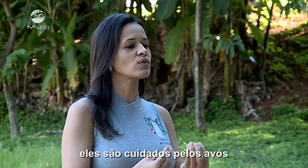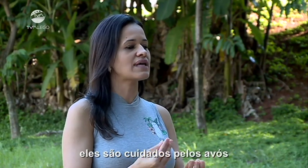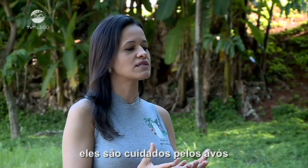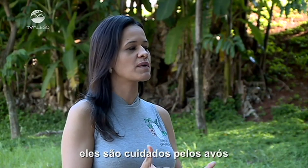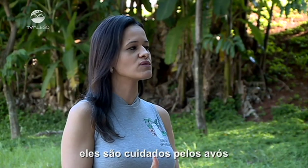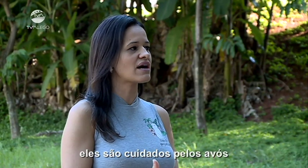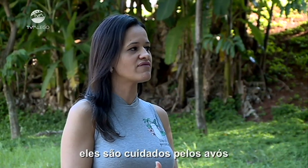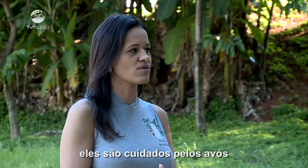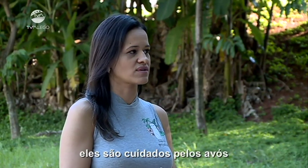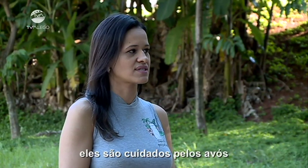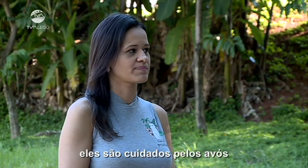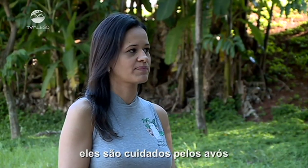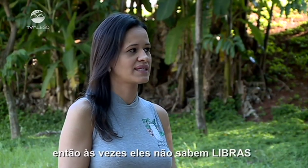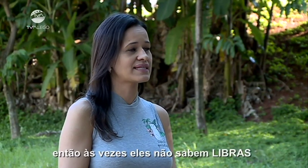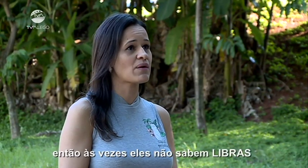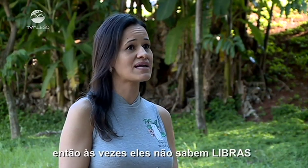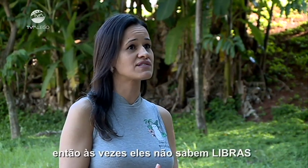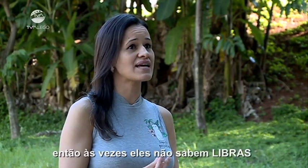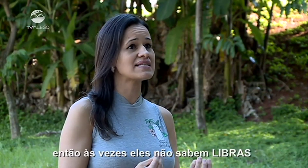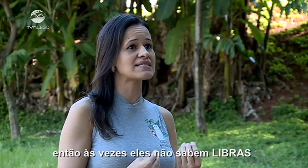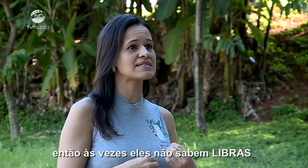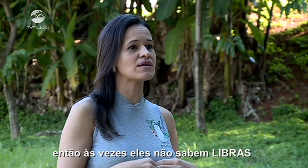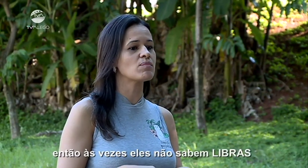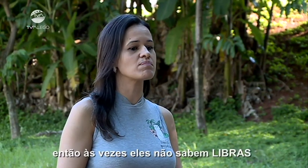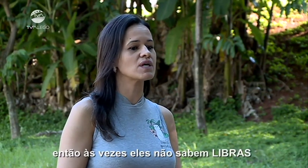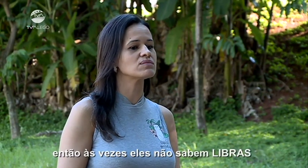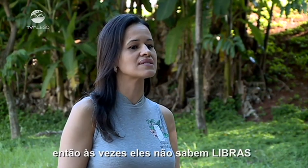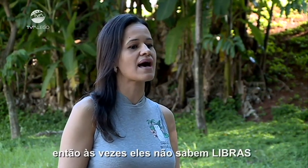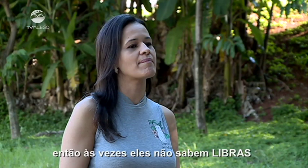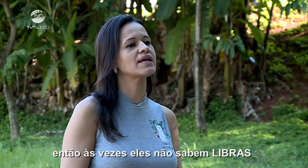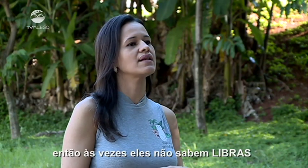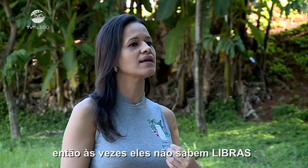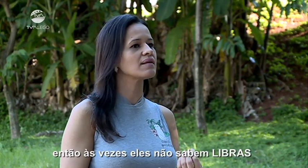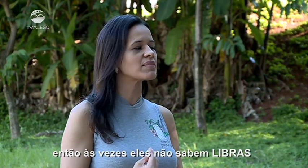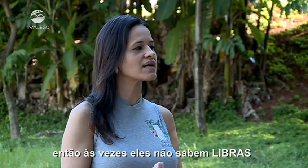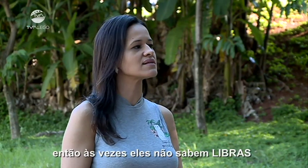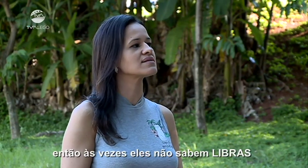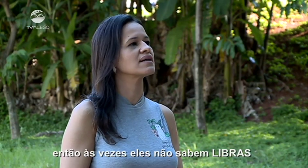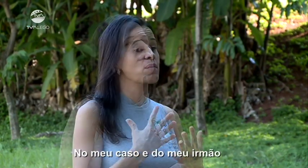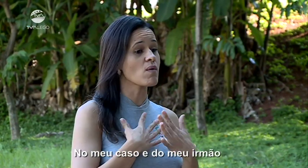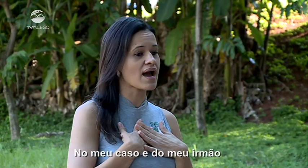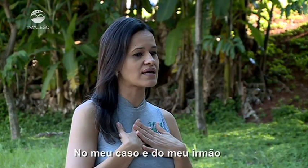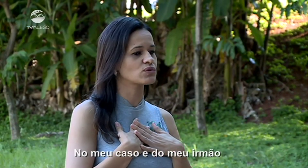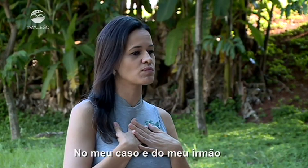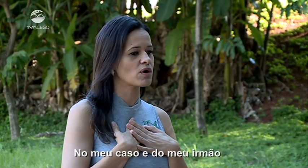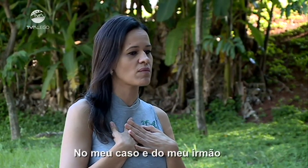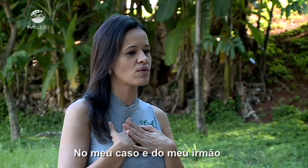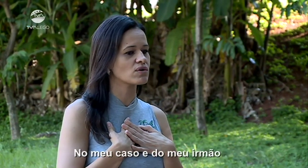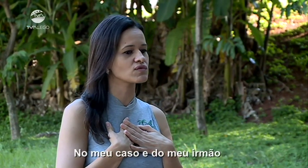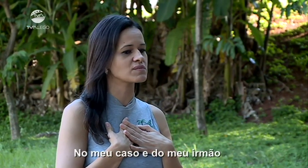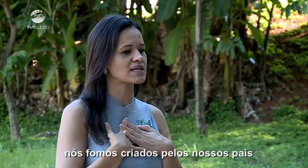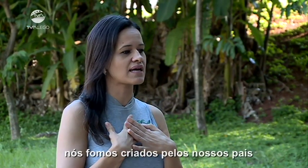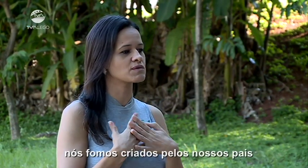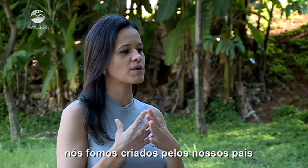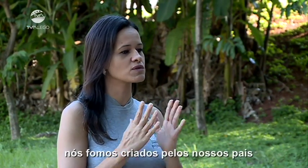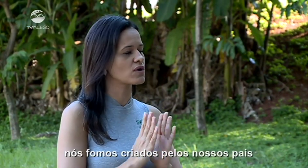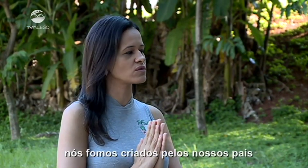cuidados pelos avós. Então, às vezes, eles não sabem Libras. No meu caso, do meu irmão, nós somos criados pelos